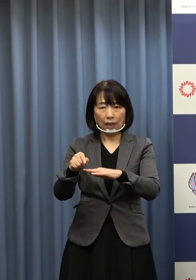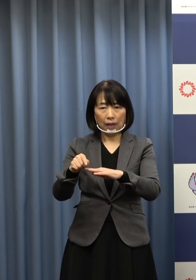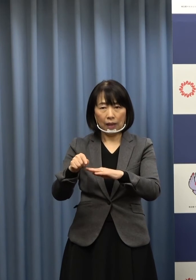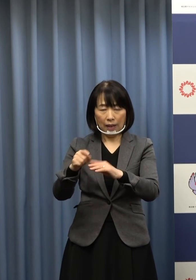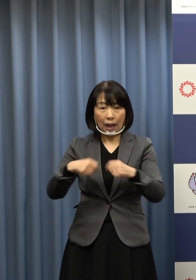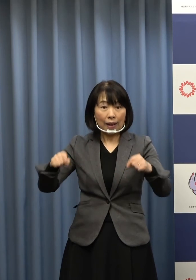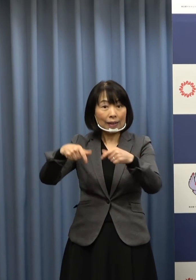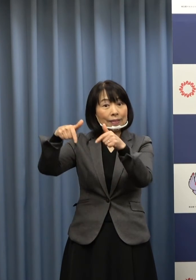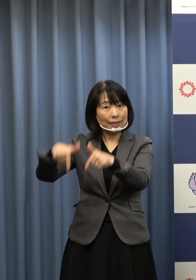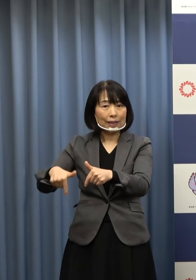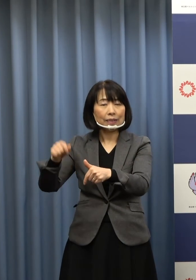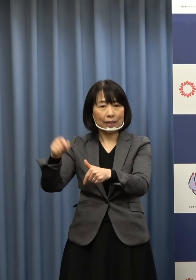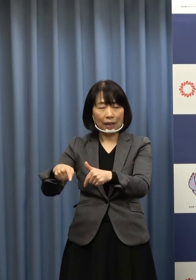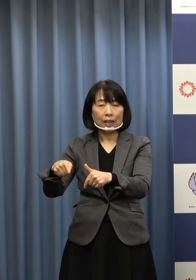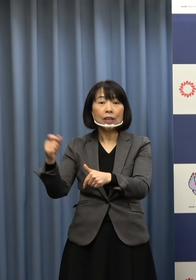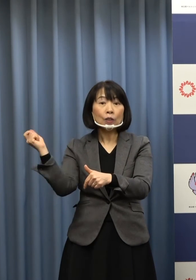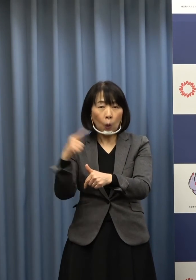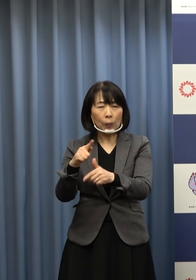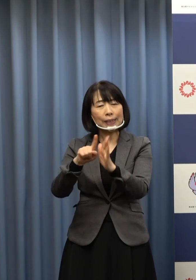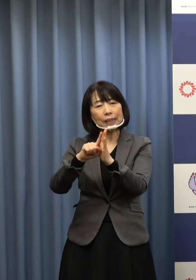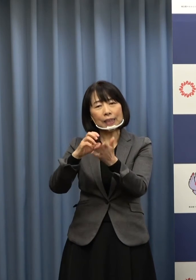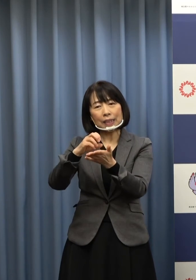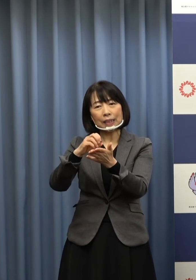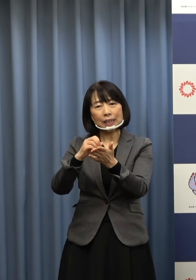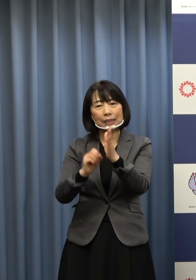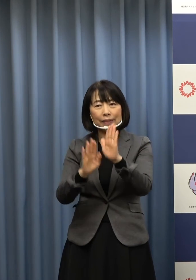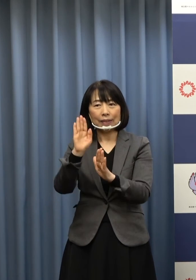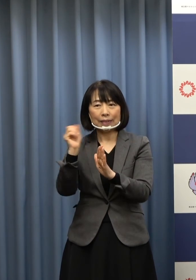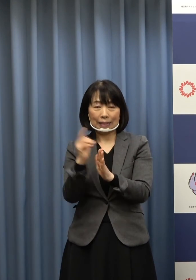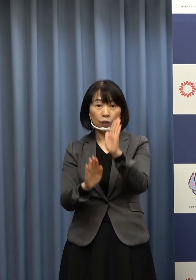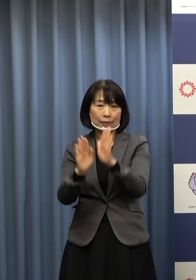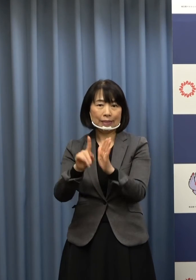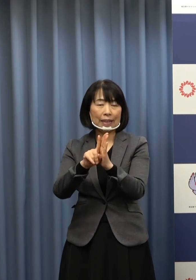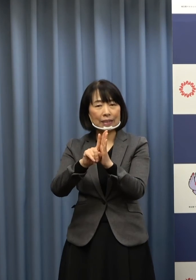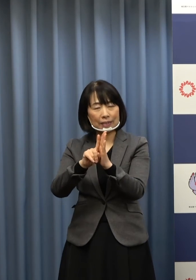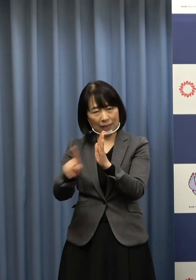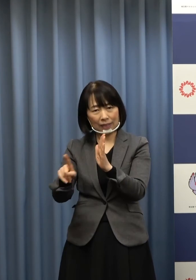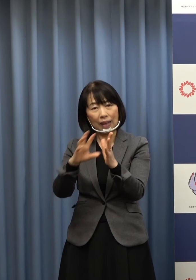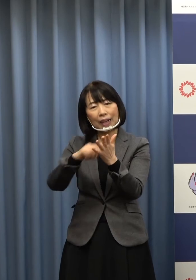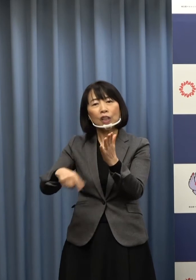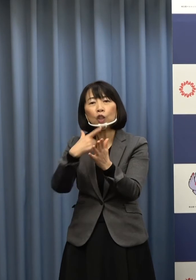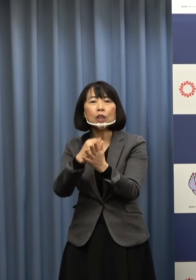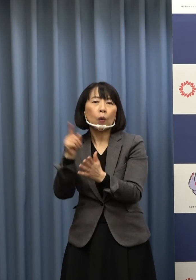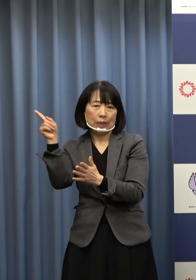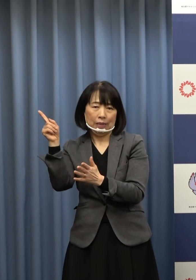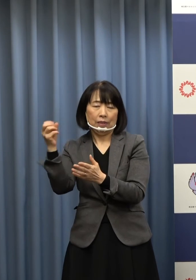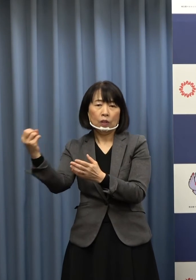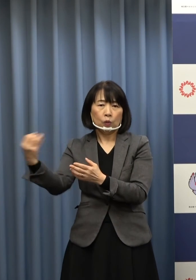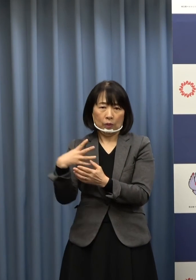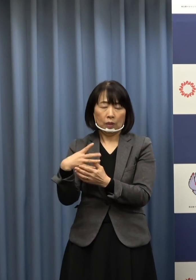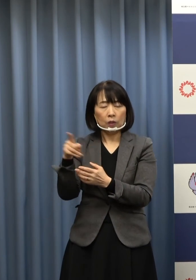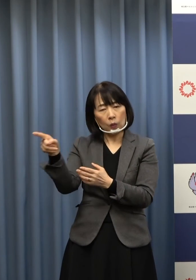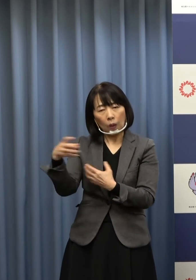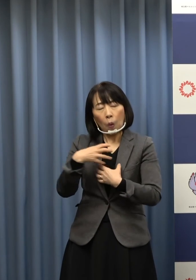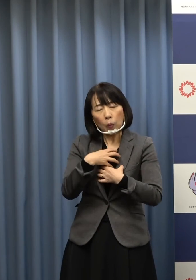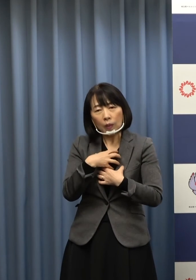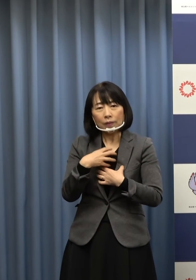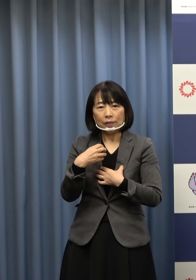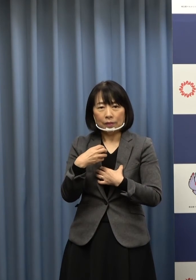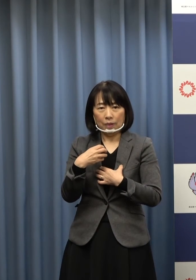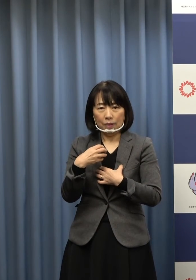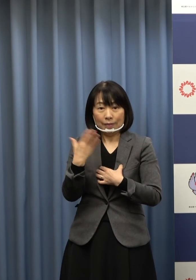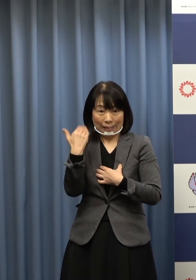、こういう雰囲気については、まあ、恐ろしいというような言い方をしてたんですけれども、あの埼玉